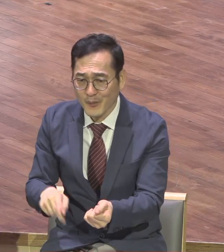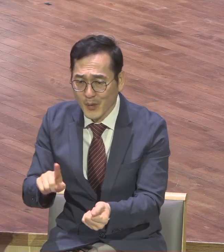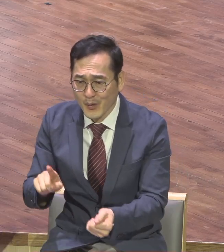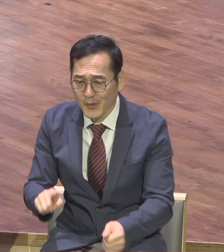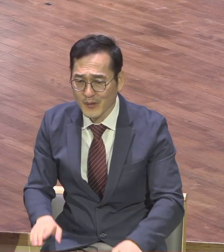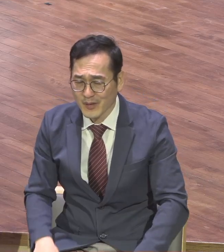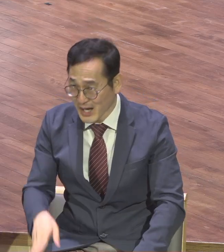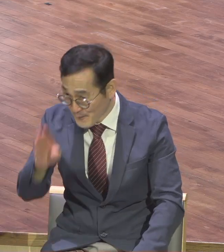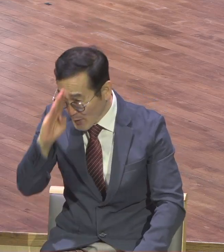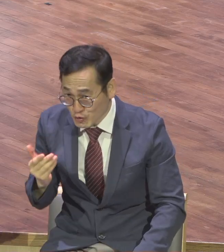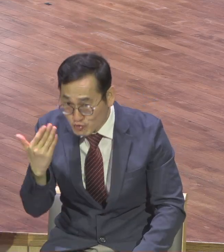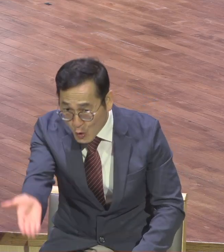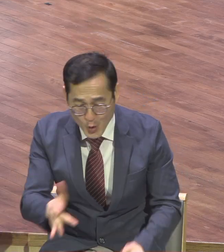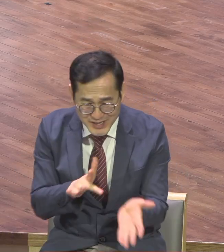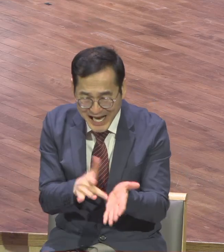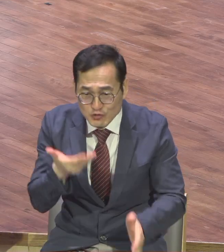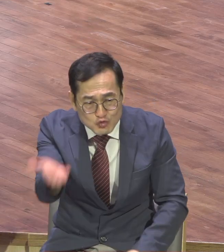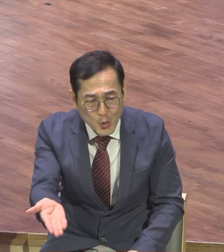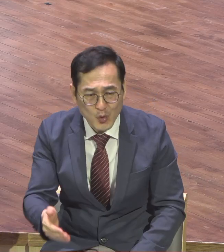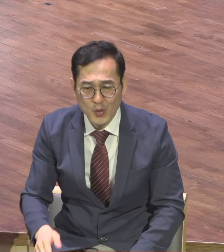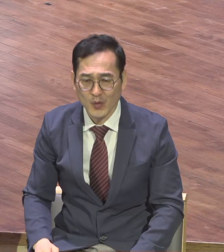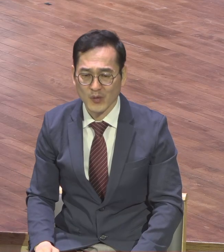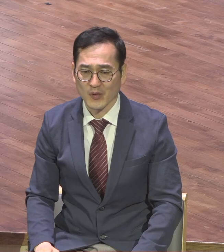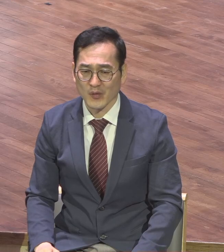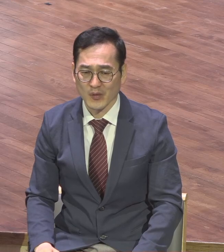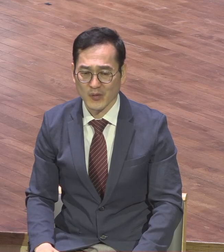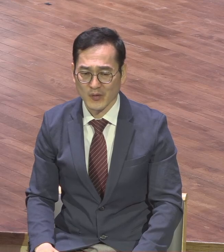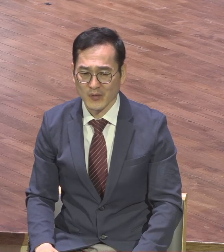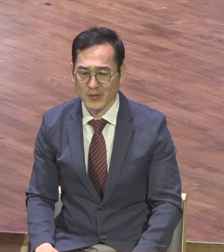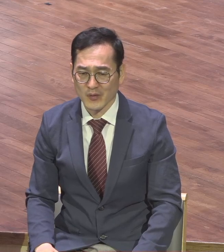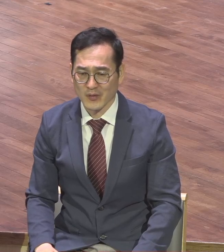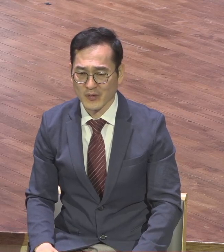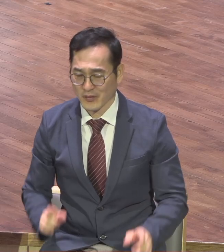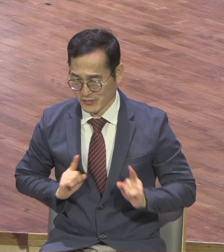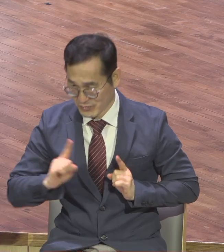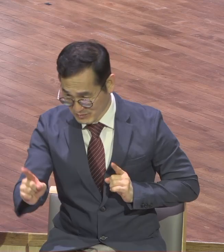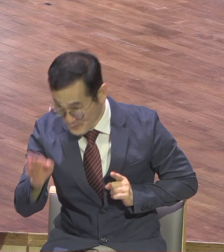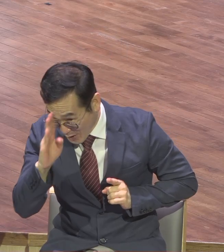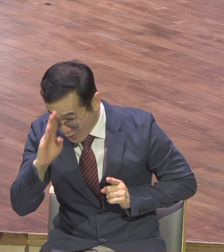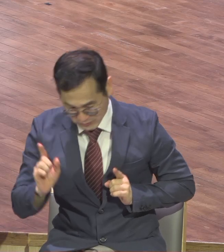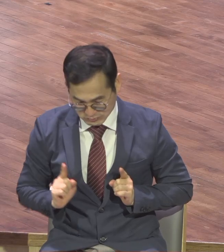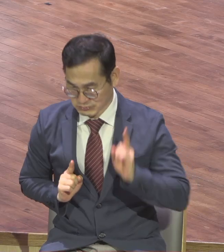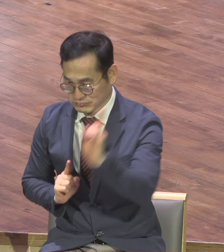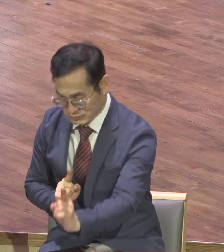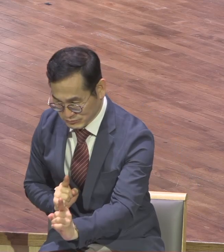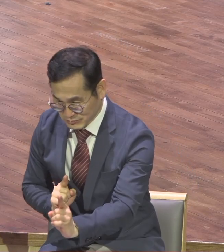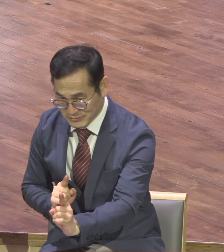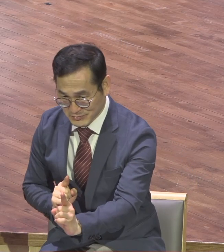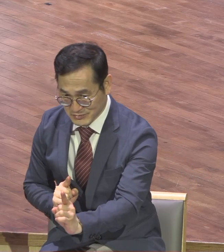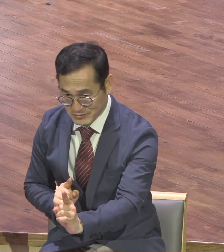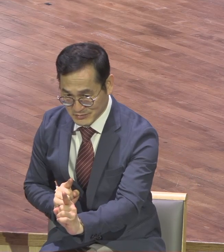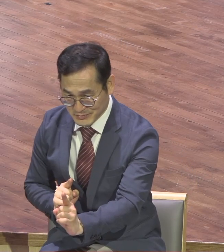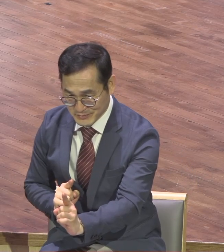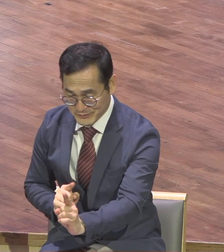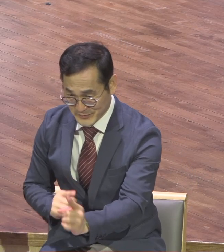이게 뭐요? 병 주고 약 주자. 그런 말이에요. 병 주고 약 주는 거예요.